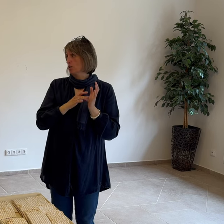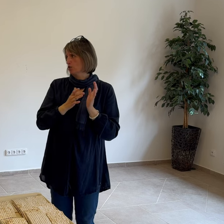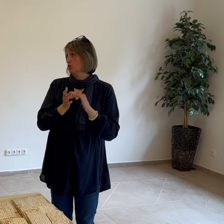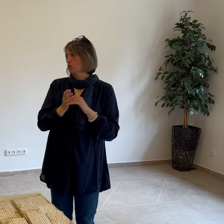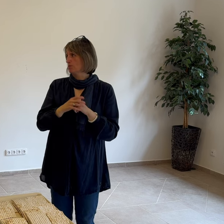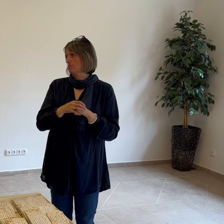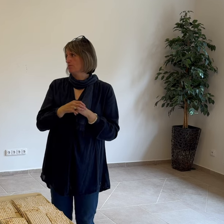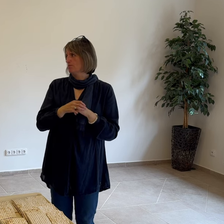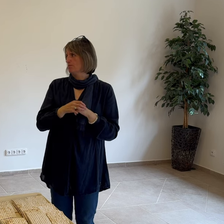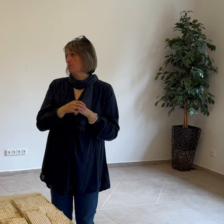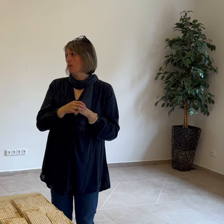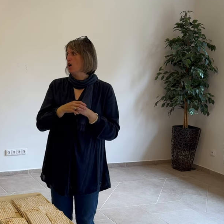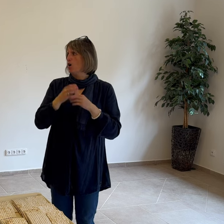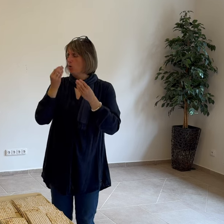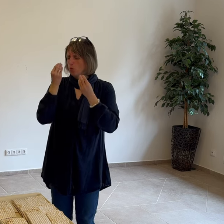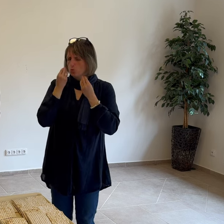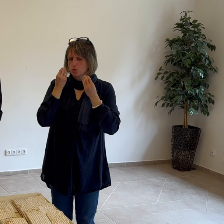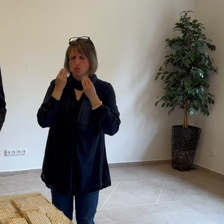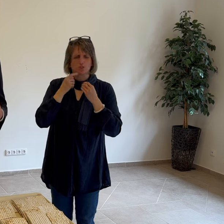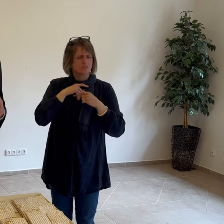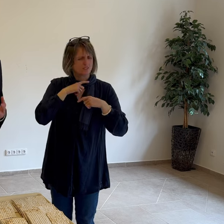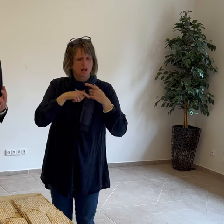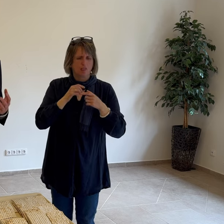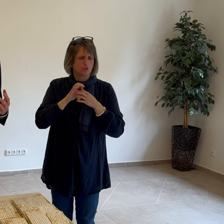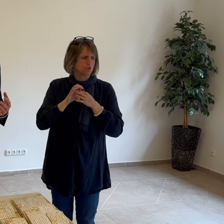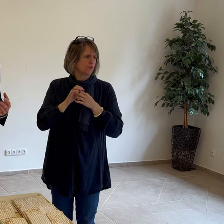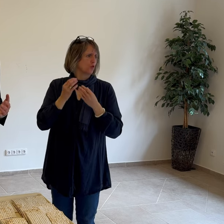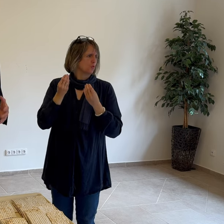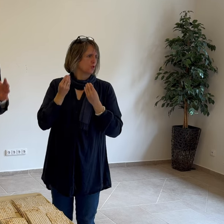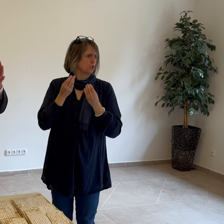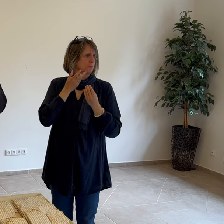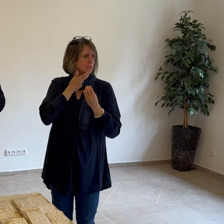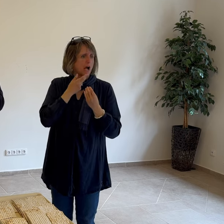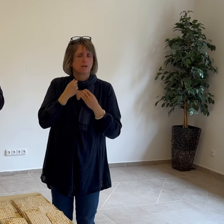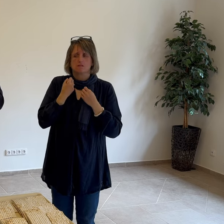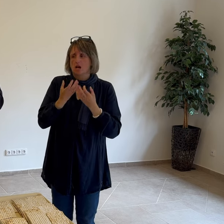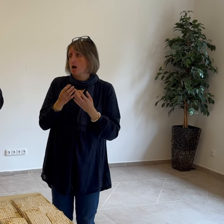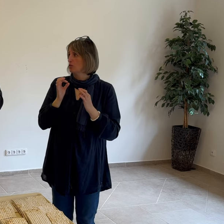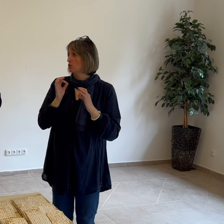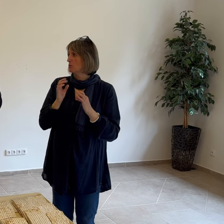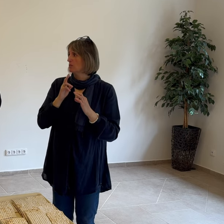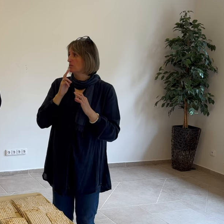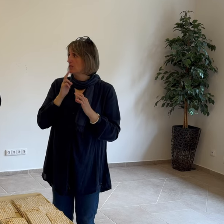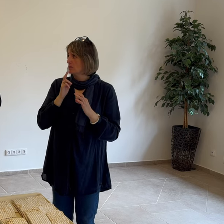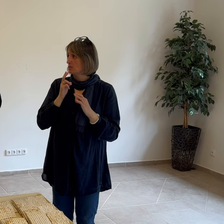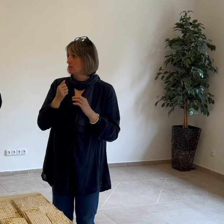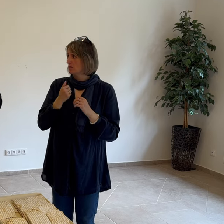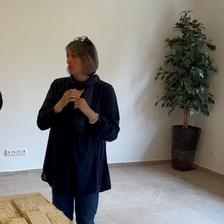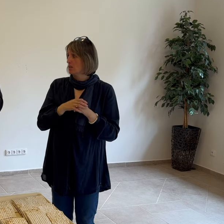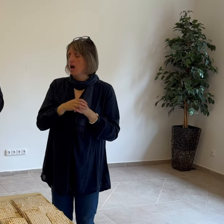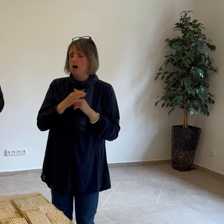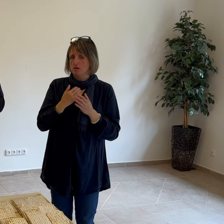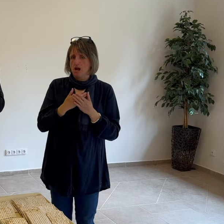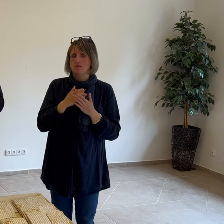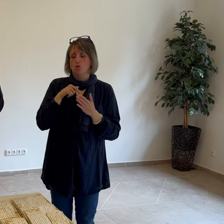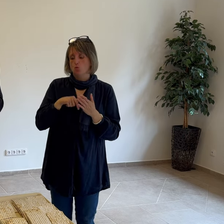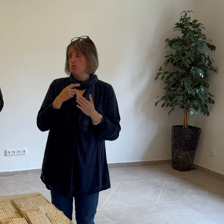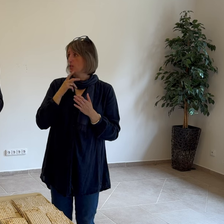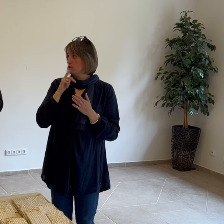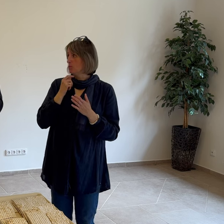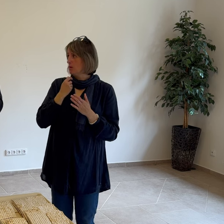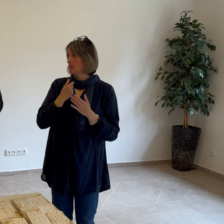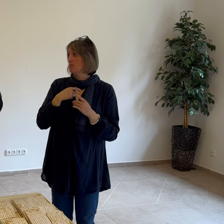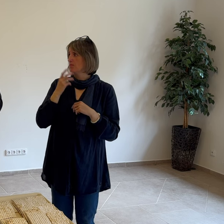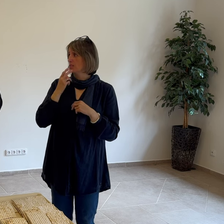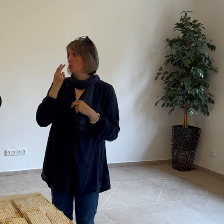slova Učím se to celý život a chybí mně slova A vždycky mě nejvíc chybí slova u večeři páně už jsem to